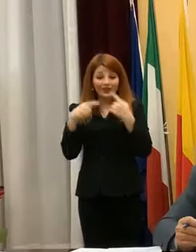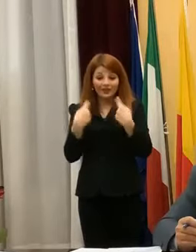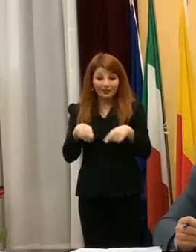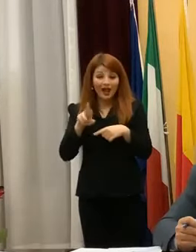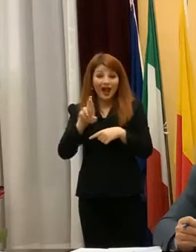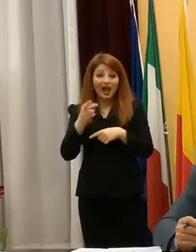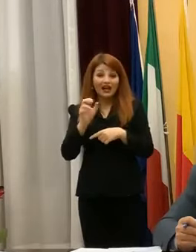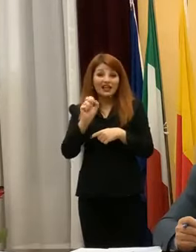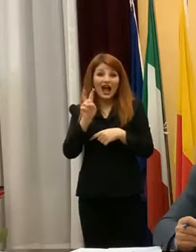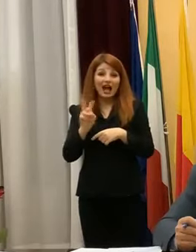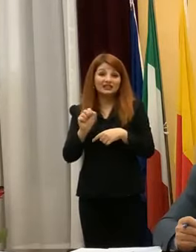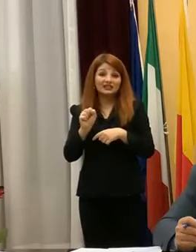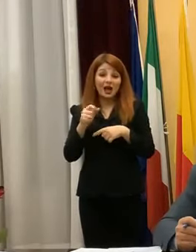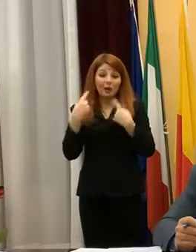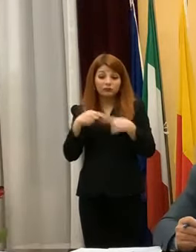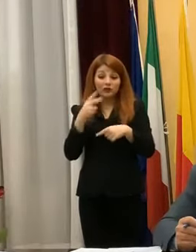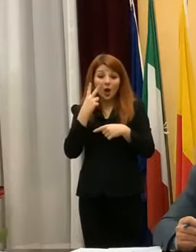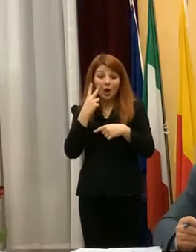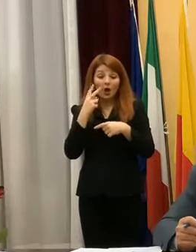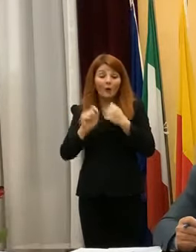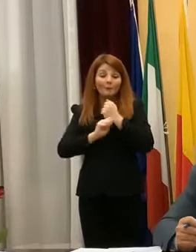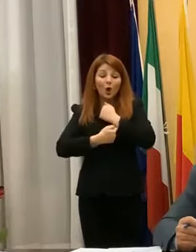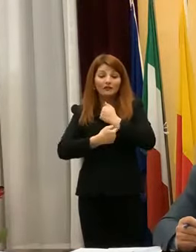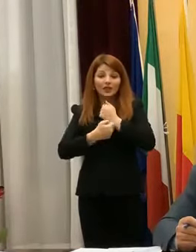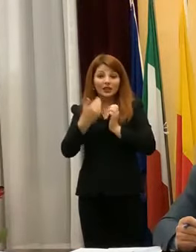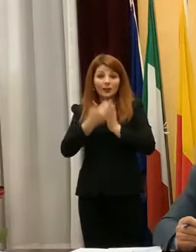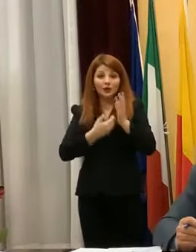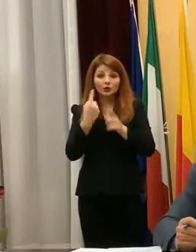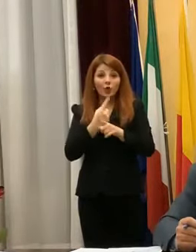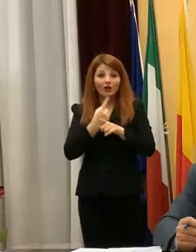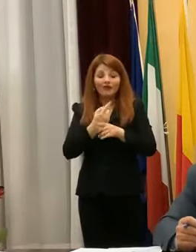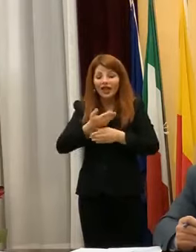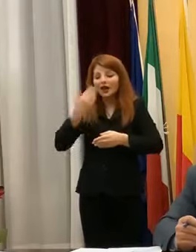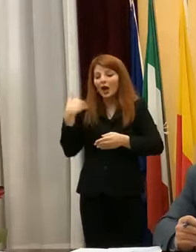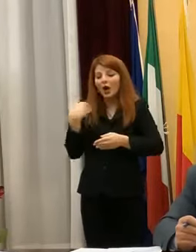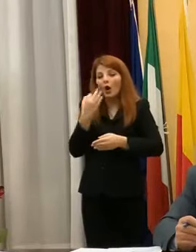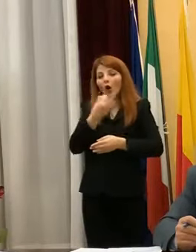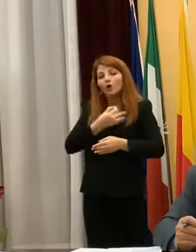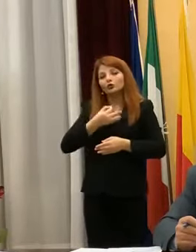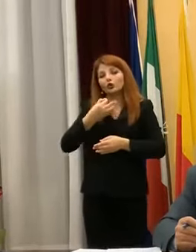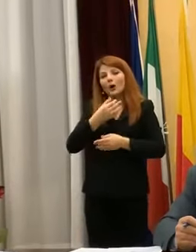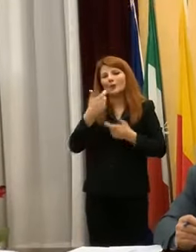a fine ottobre, quando si era constatato che in base all'atto aziendale